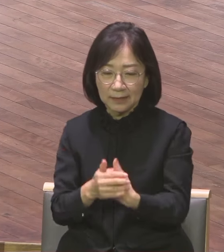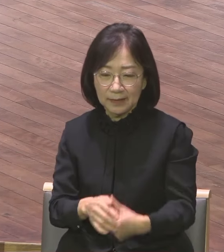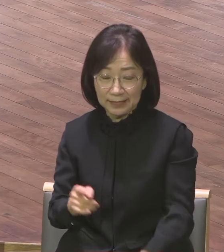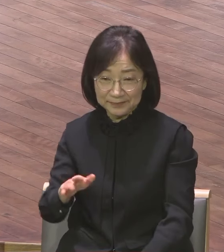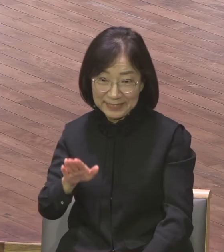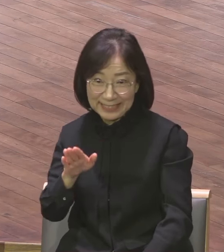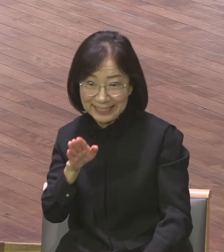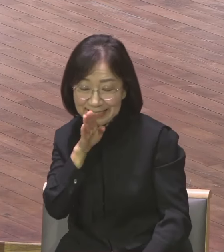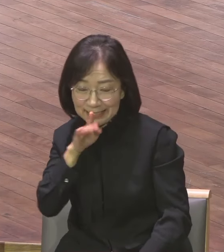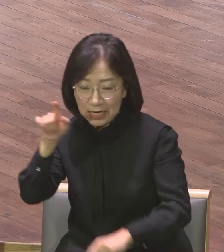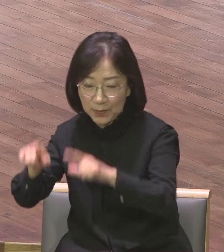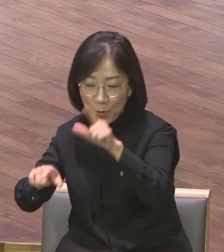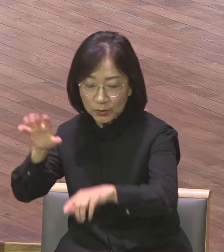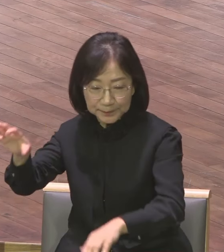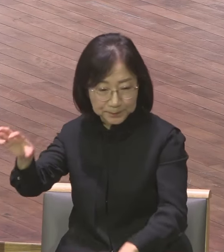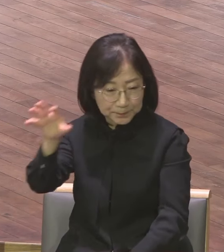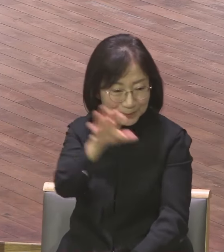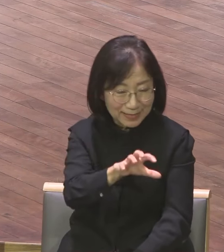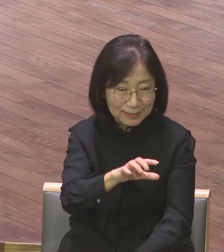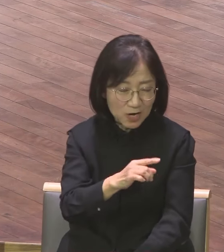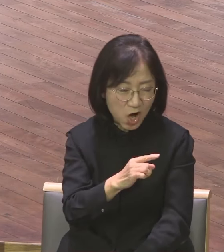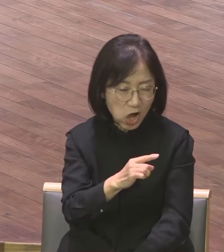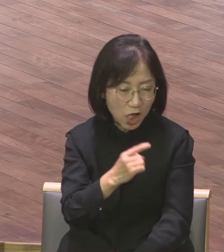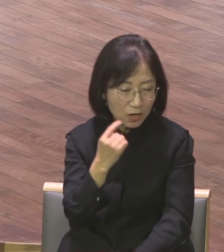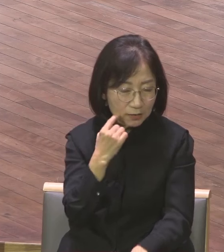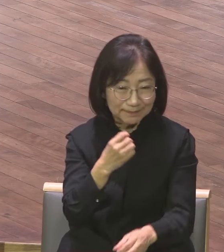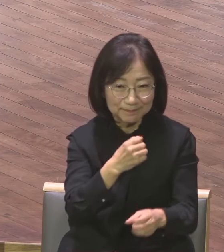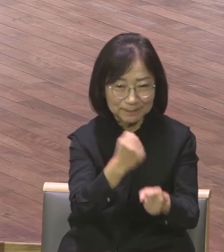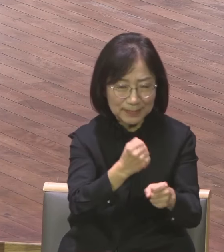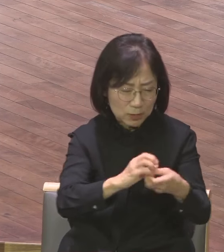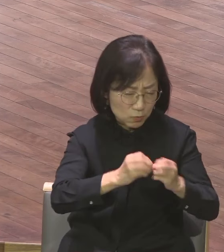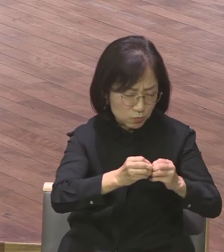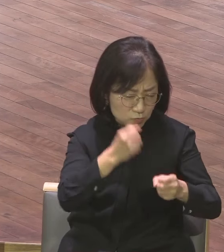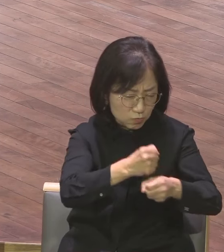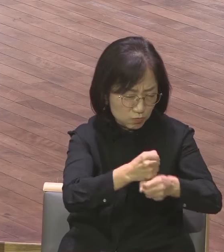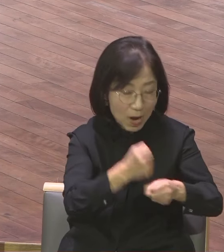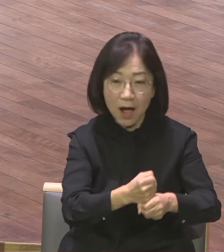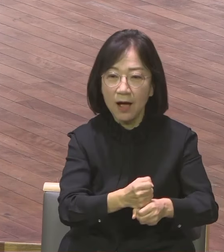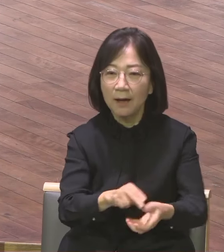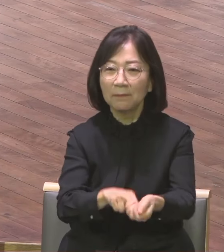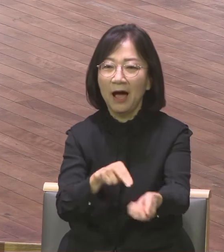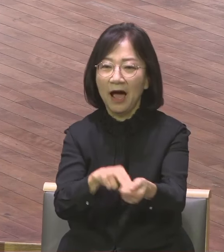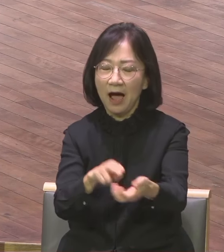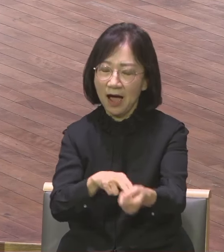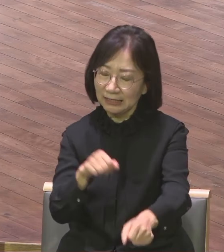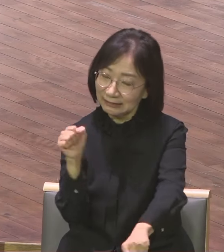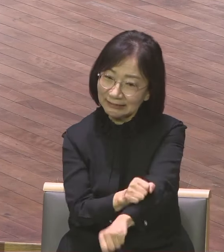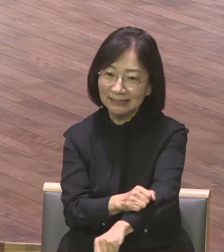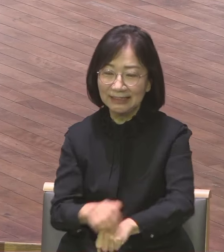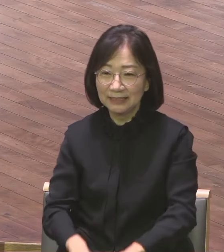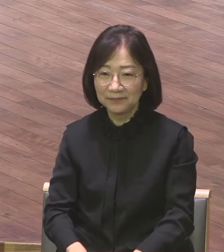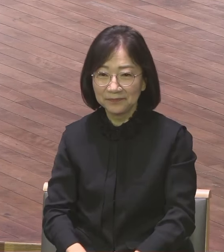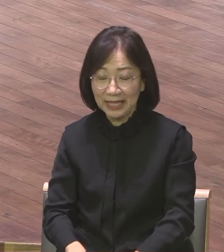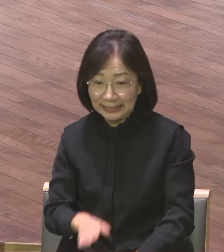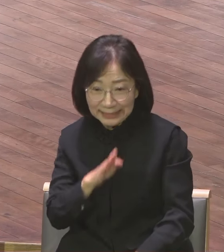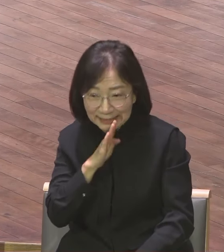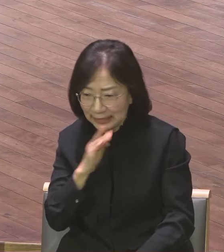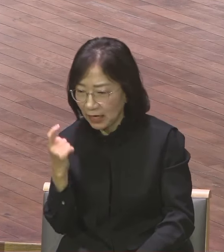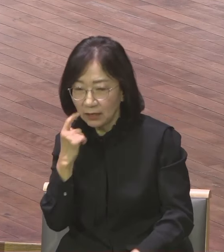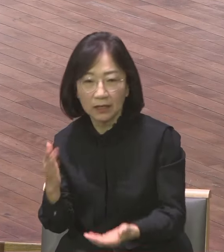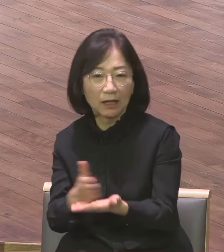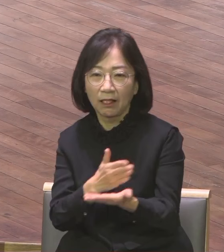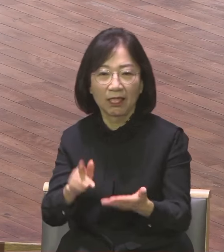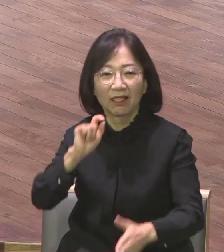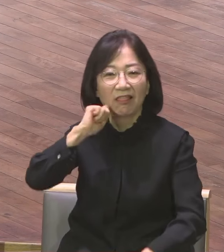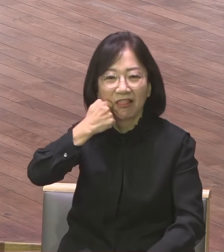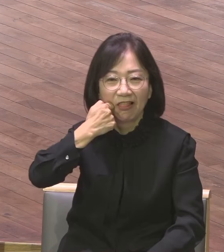진짜처럼 그렇게 아주 만들어 팔기로 유명하지요. 그런 가짜를 진짜처럼 만들어 파는